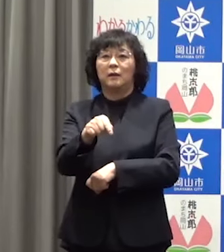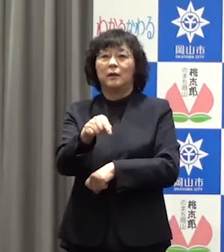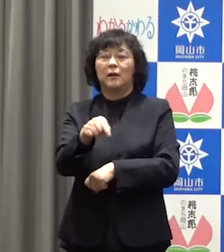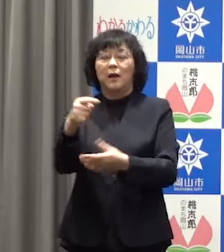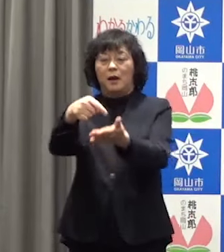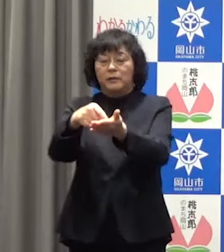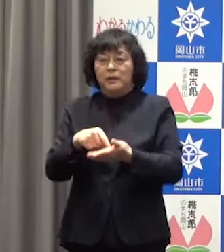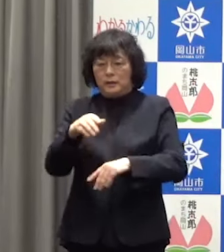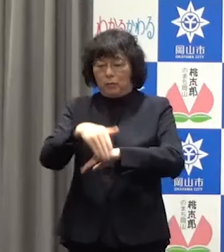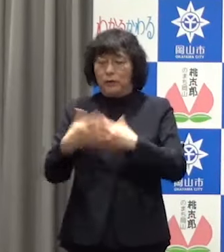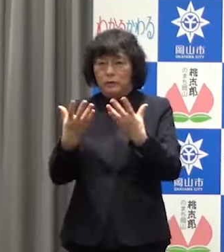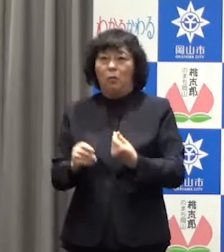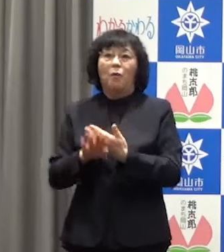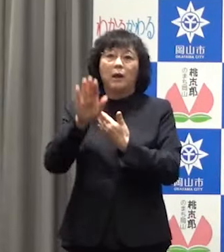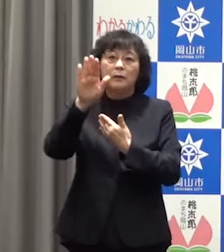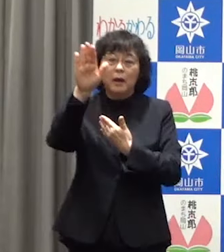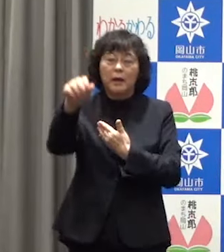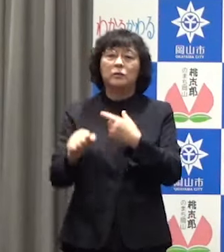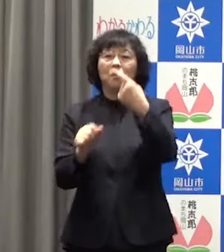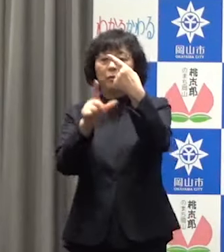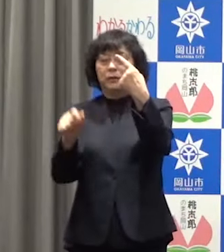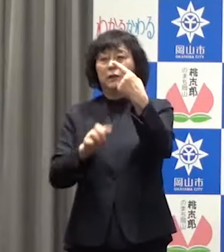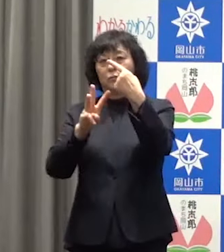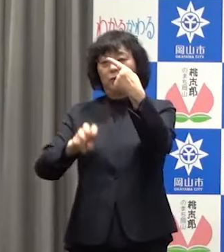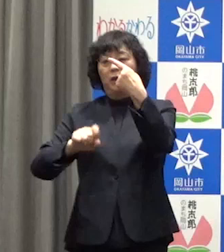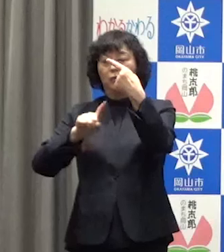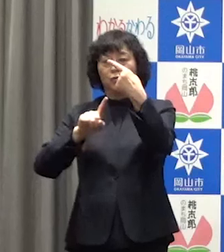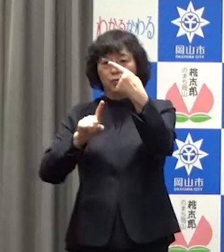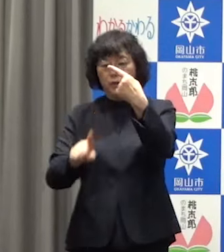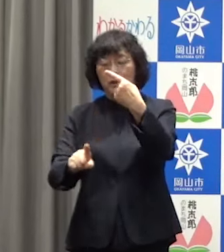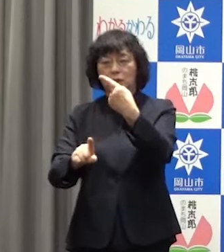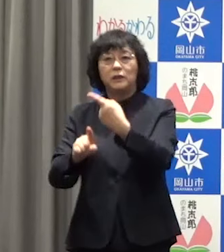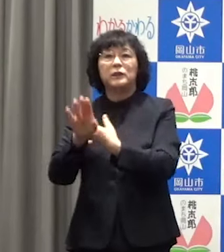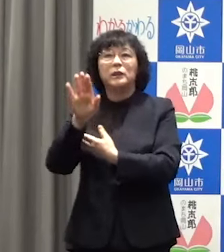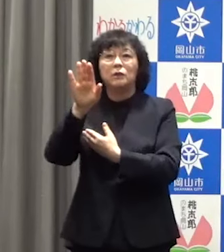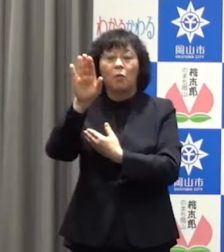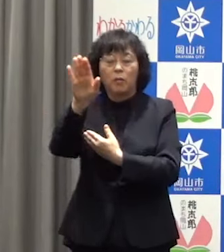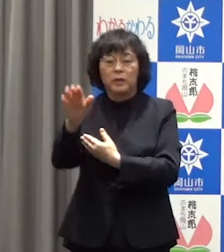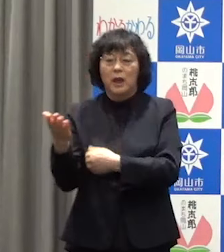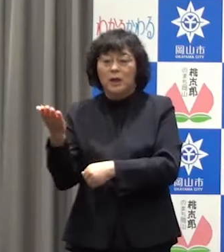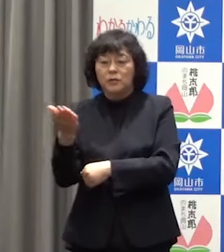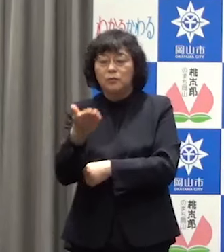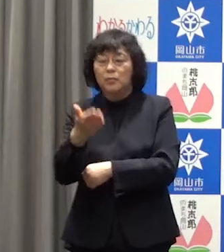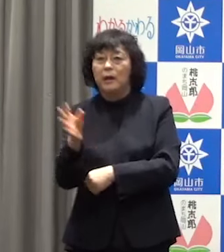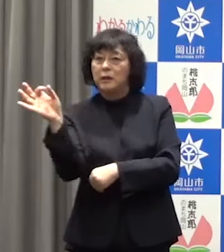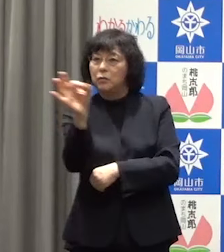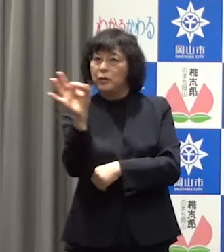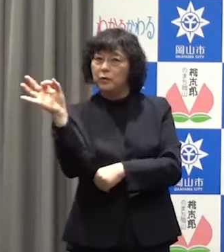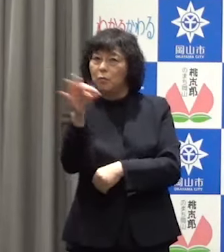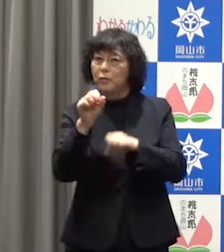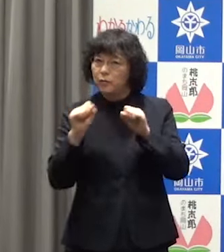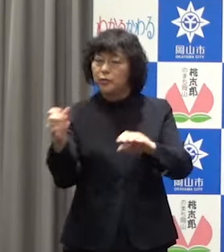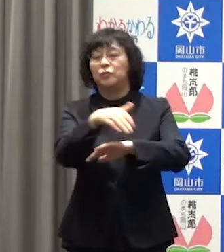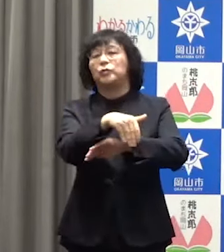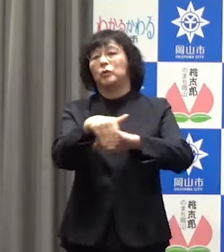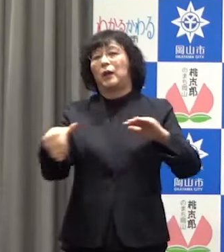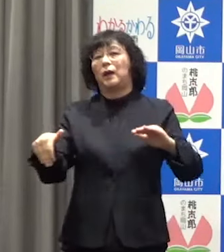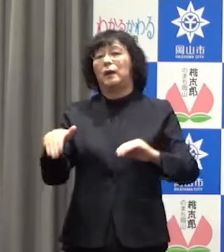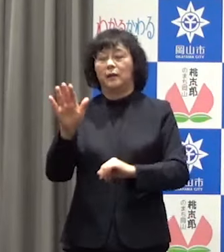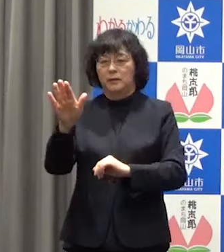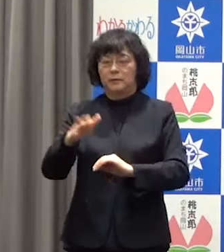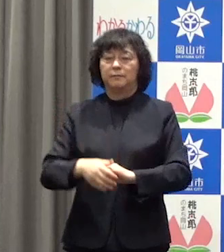申請受付後1月31日以降に随時で振り込みを行う予定であります